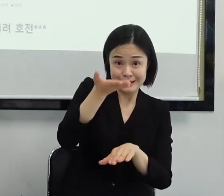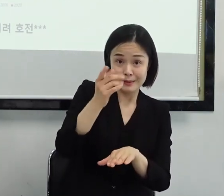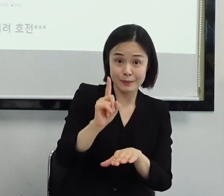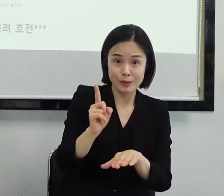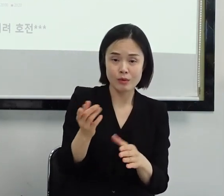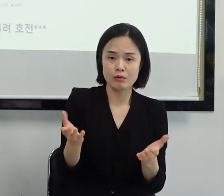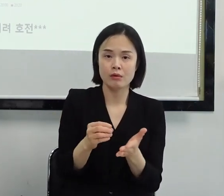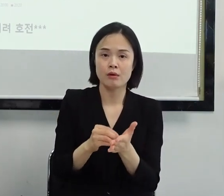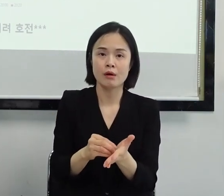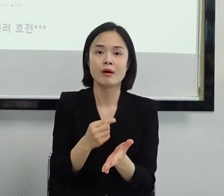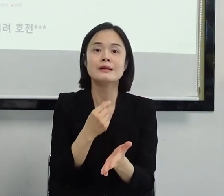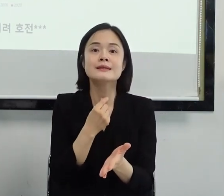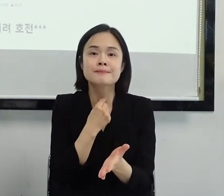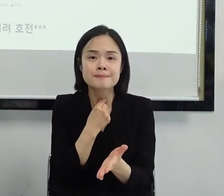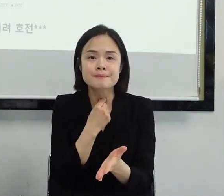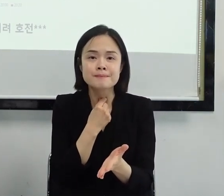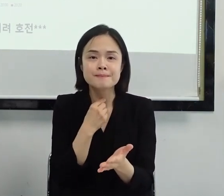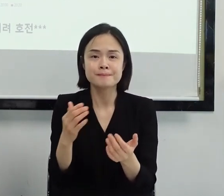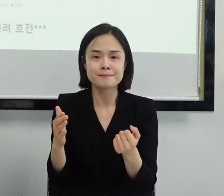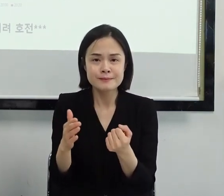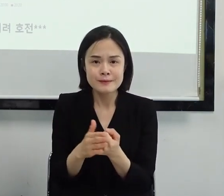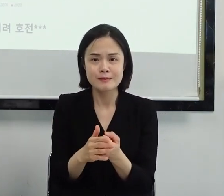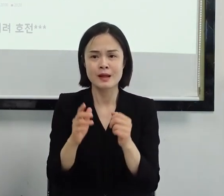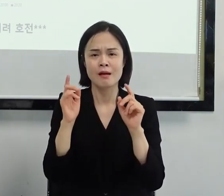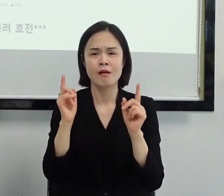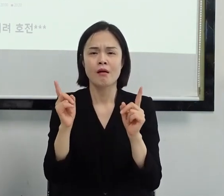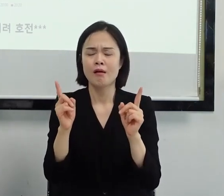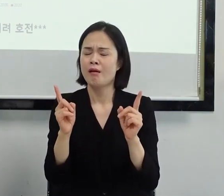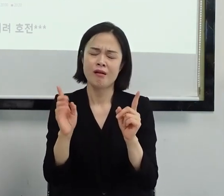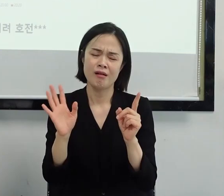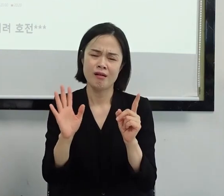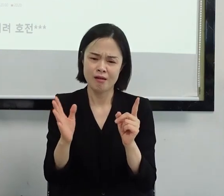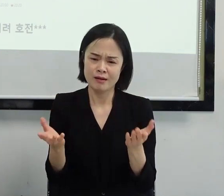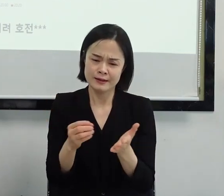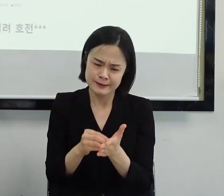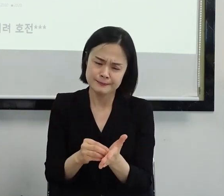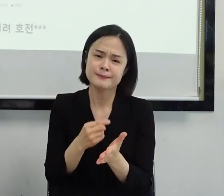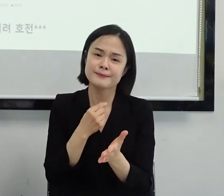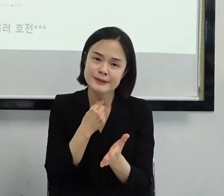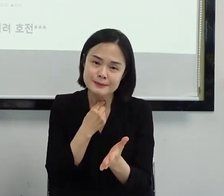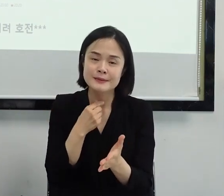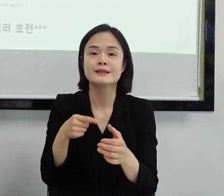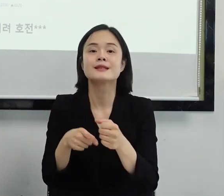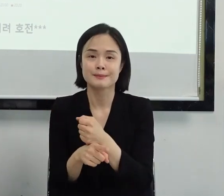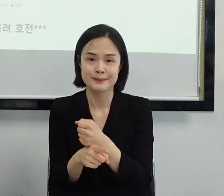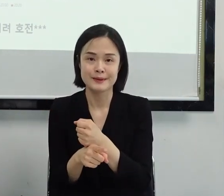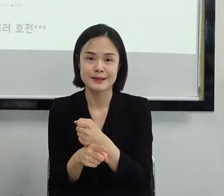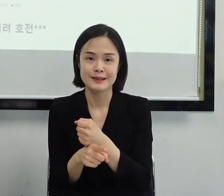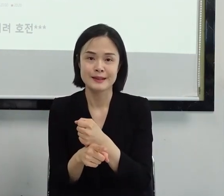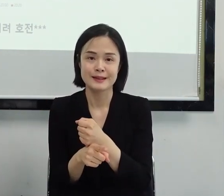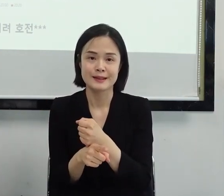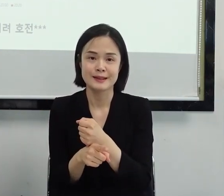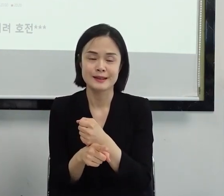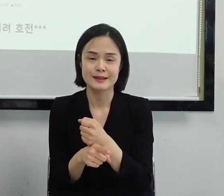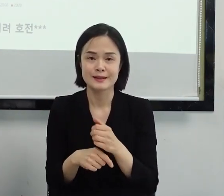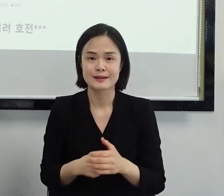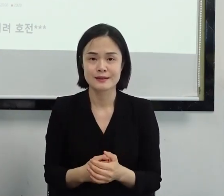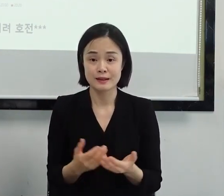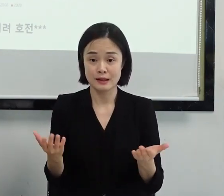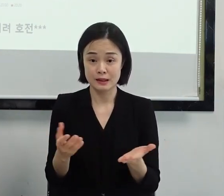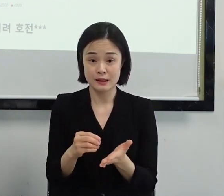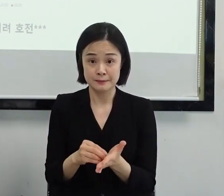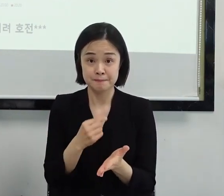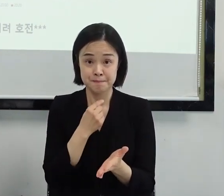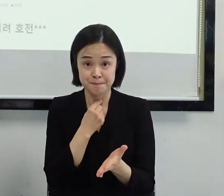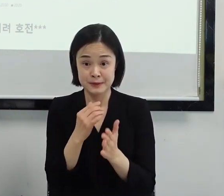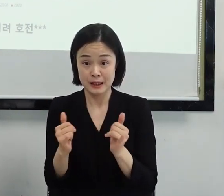하고자 하는 사람들이 많이 늘어났다는 얘기입니다. 60세 이상의 실업률이 늘어났다는 거는 일을 하려고 하는 사람들이 많이 늘어나면은